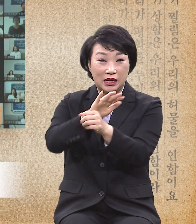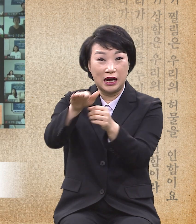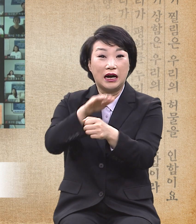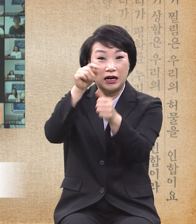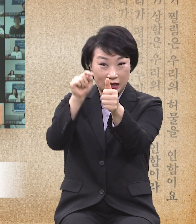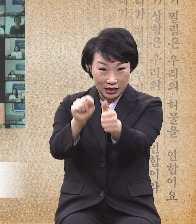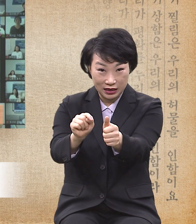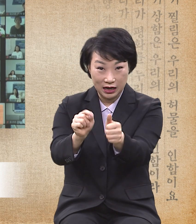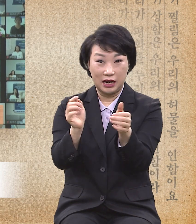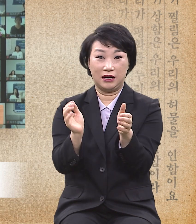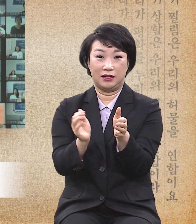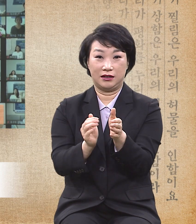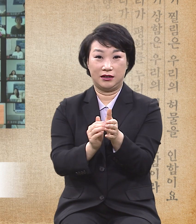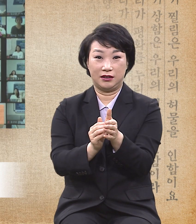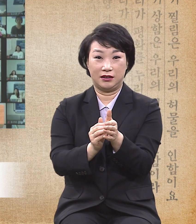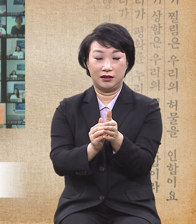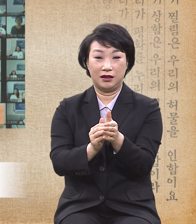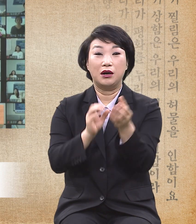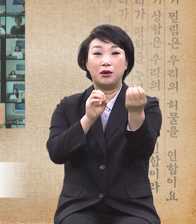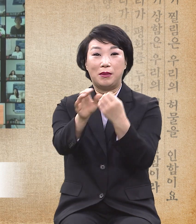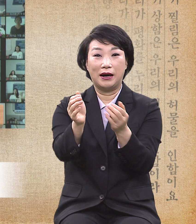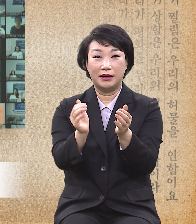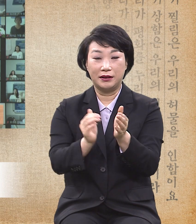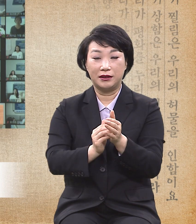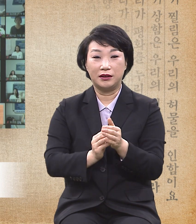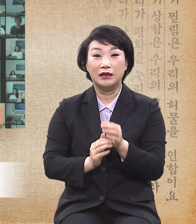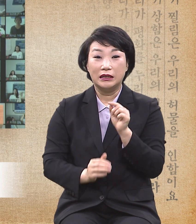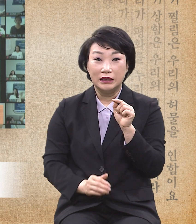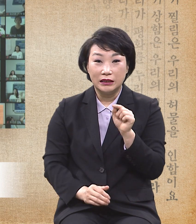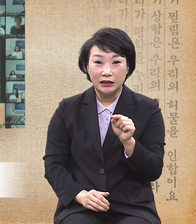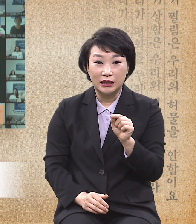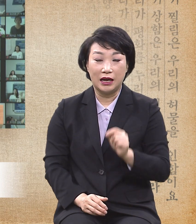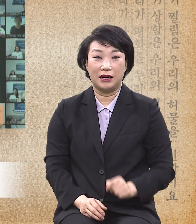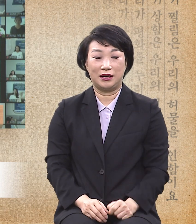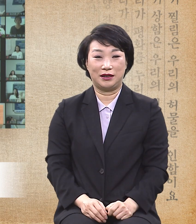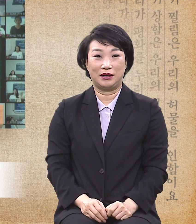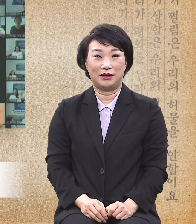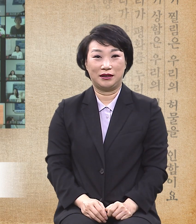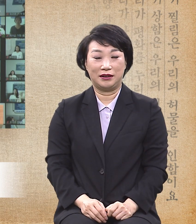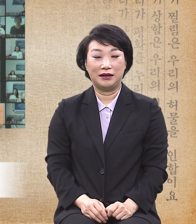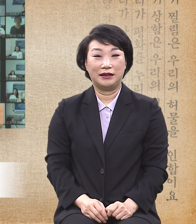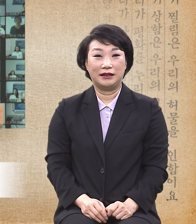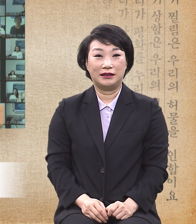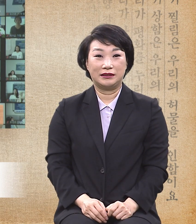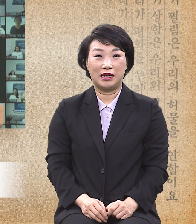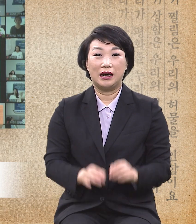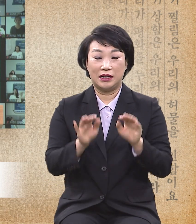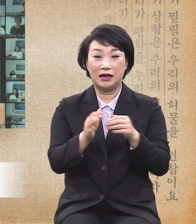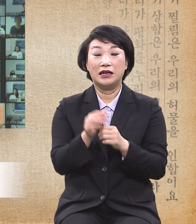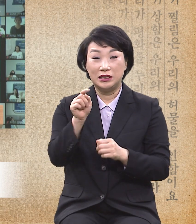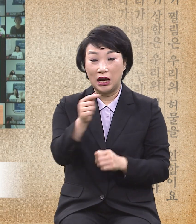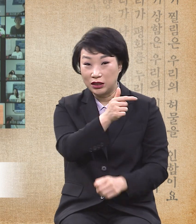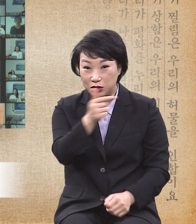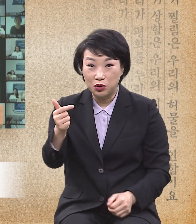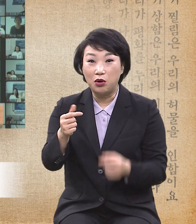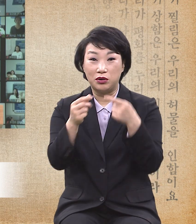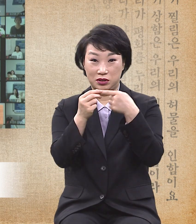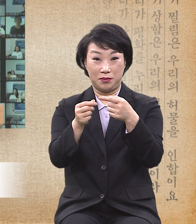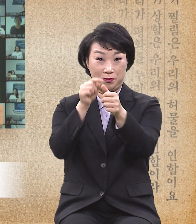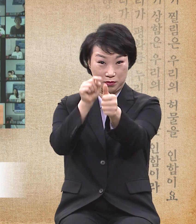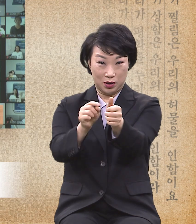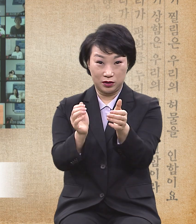하나님을 사랑하라 하셨으니 그것이 크고 첫째 되는